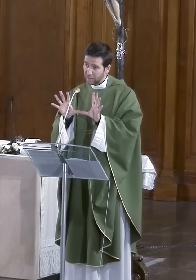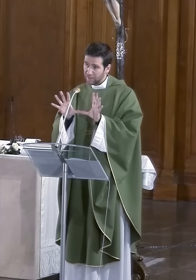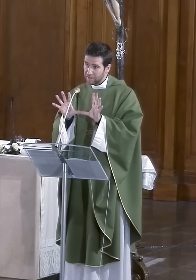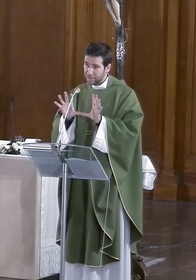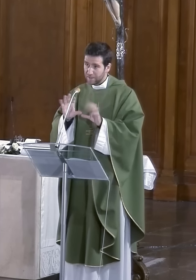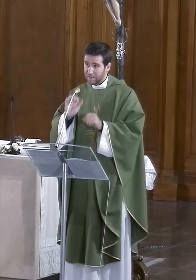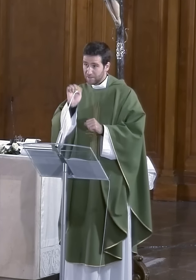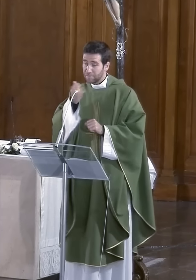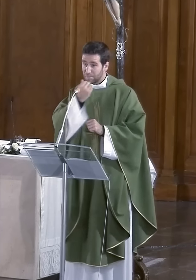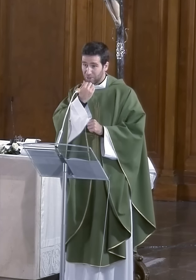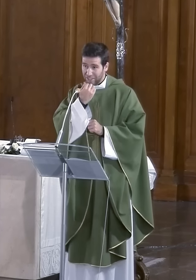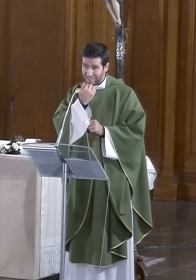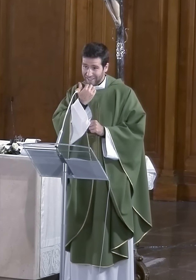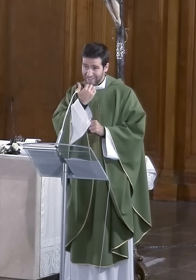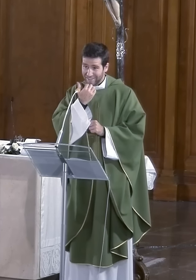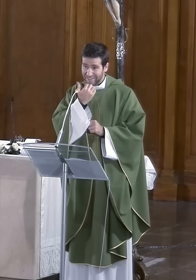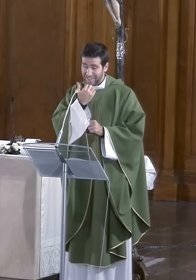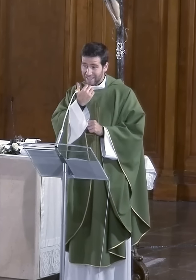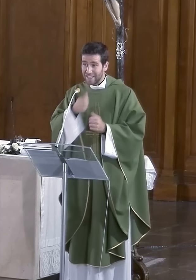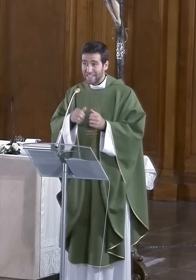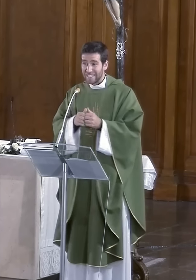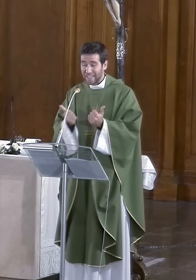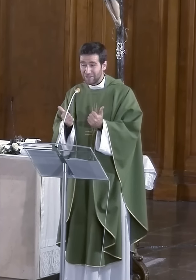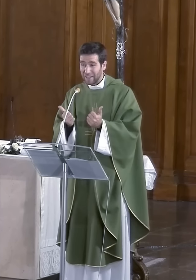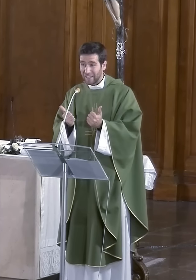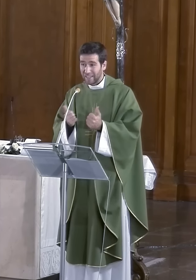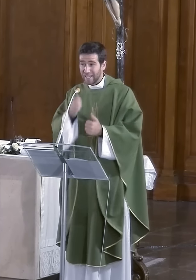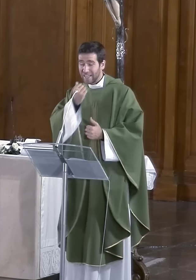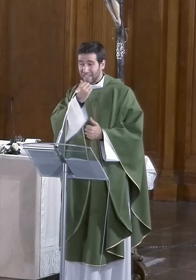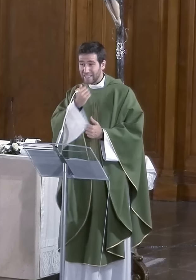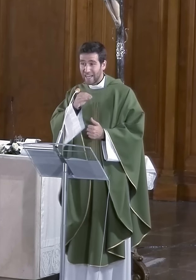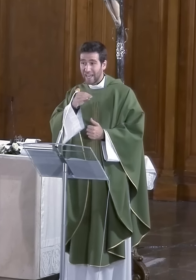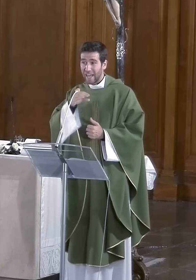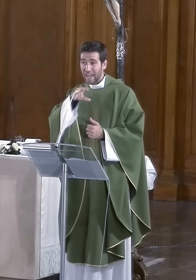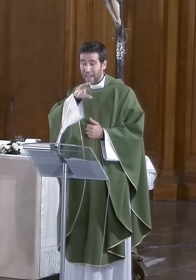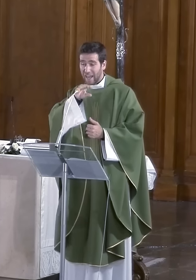10 protestan y se dividen